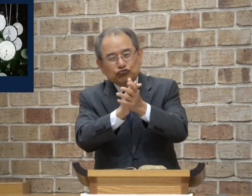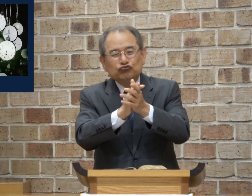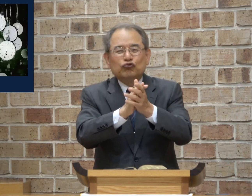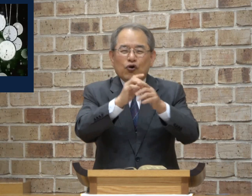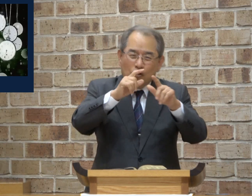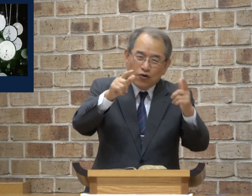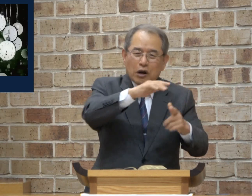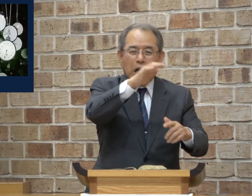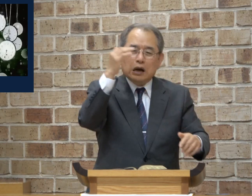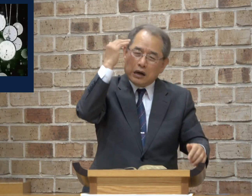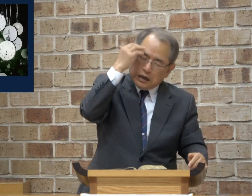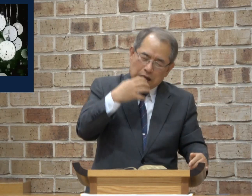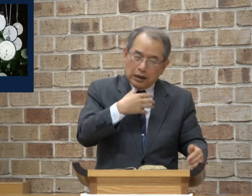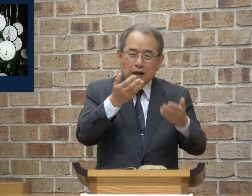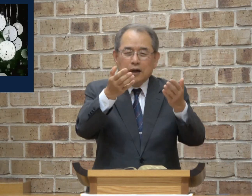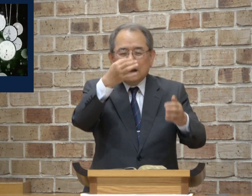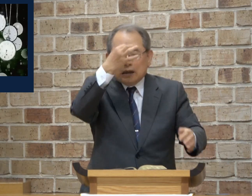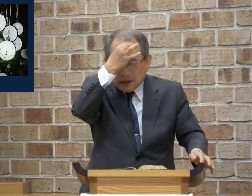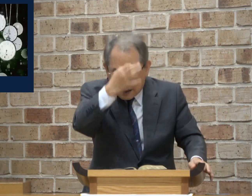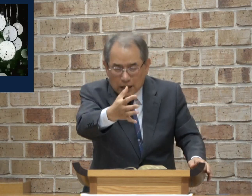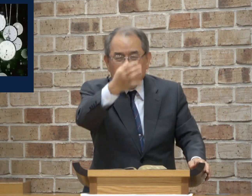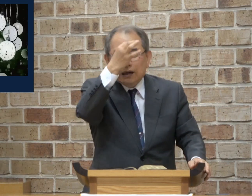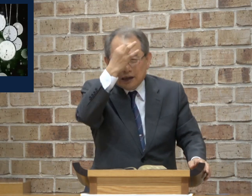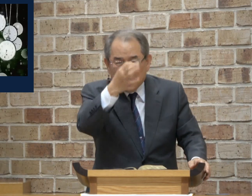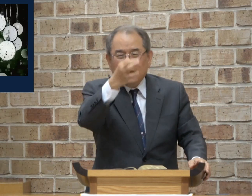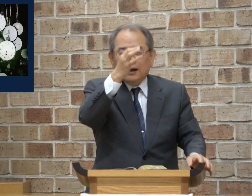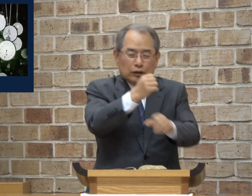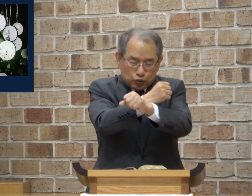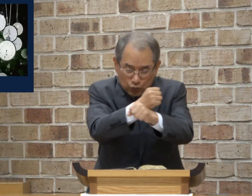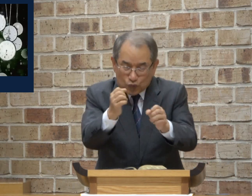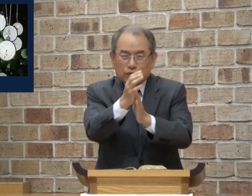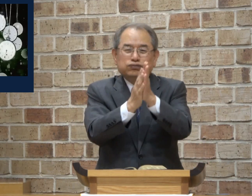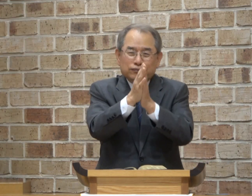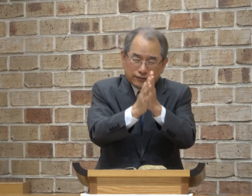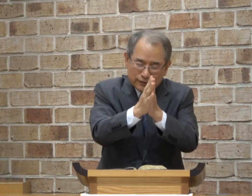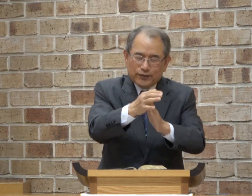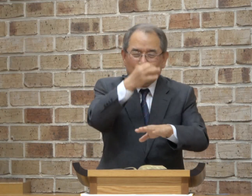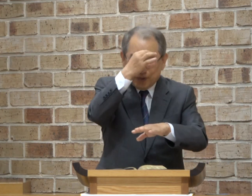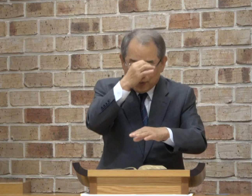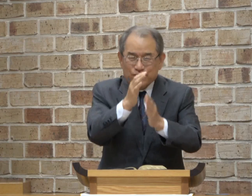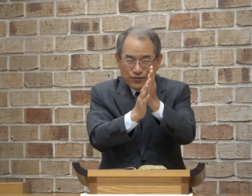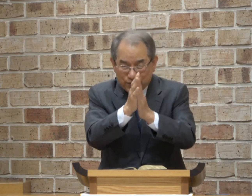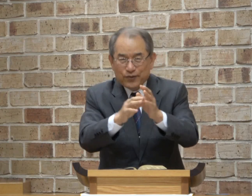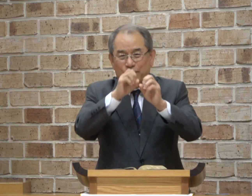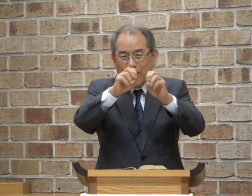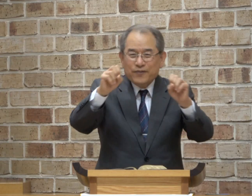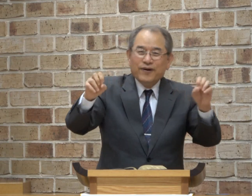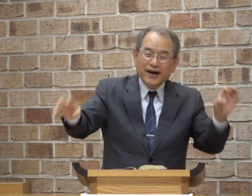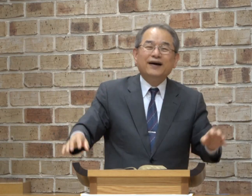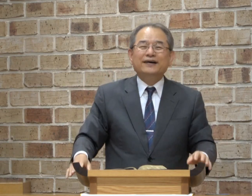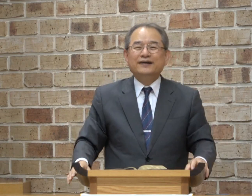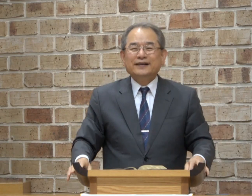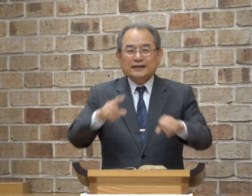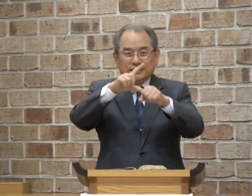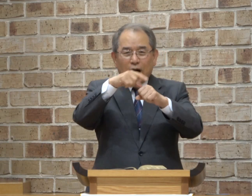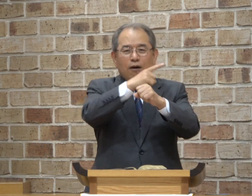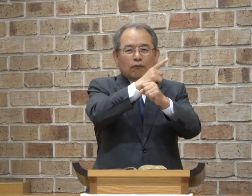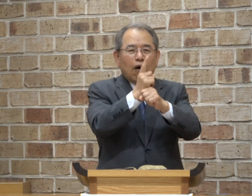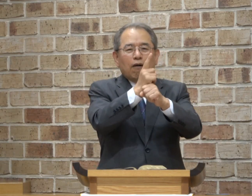피해를 입은 가정과 친구들 너무나 죄송합니다. 용서해 주시기 바랍니다. 라고 말을 하고